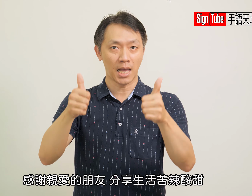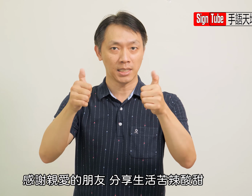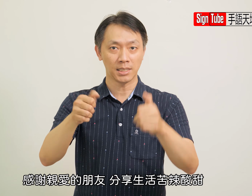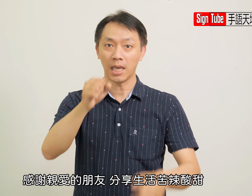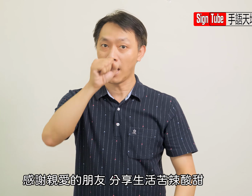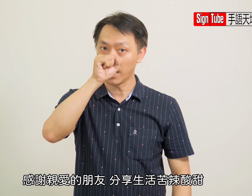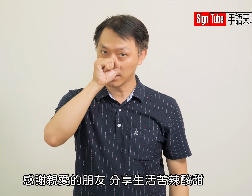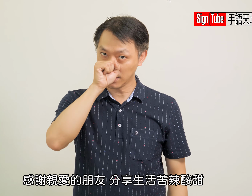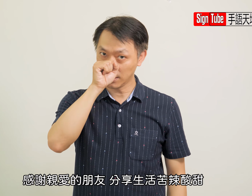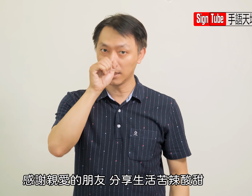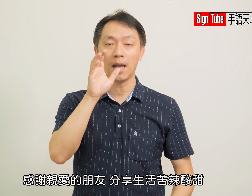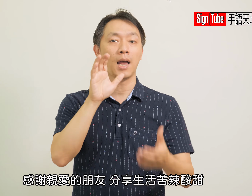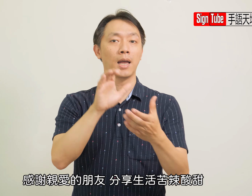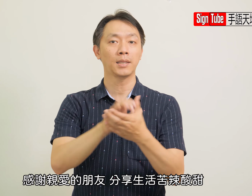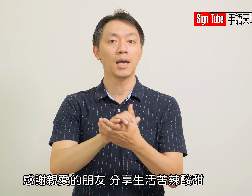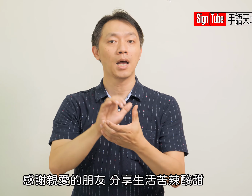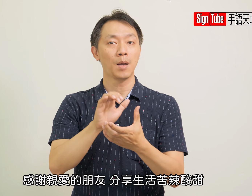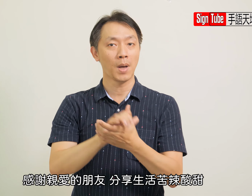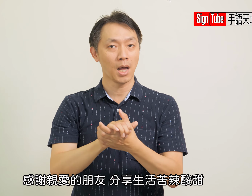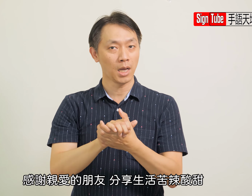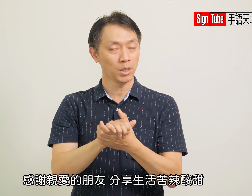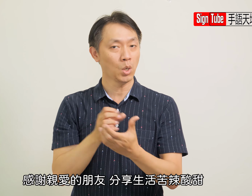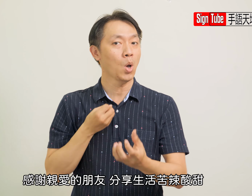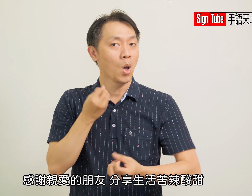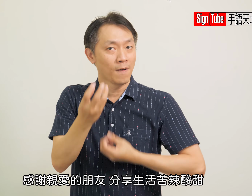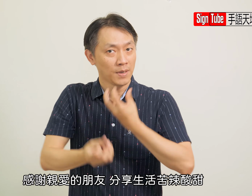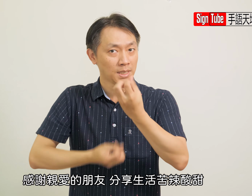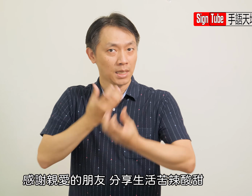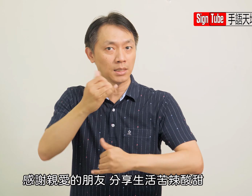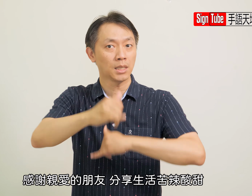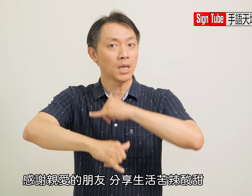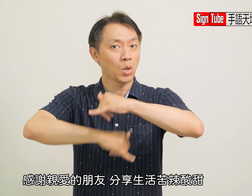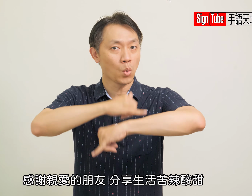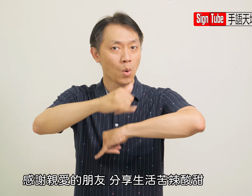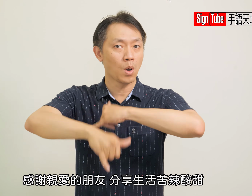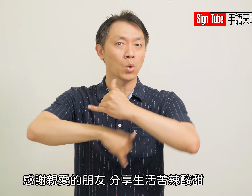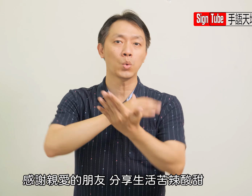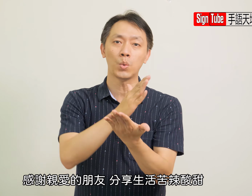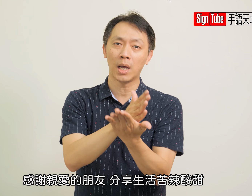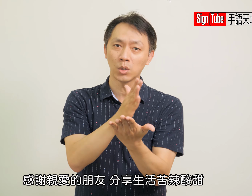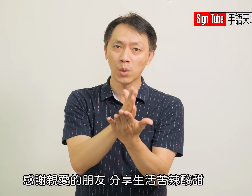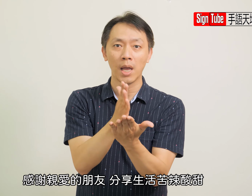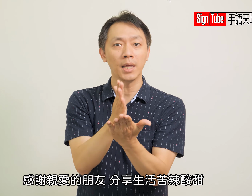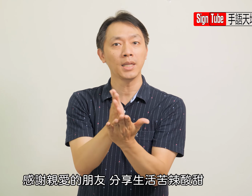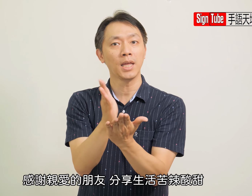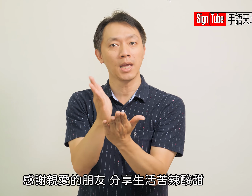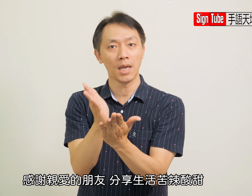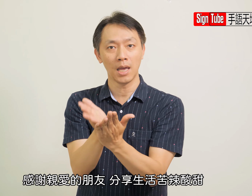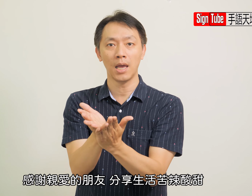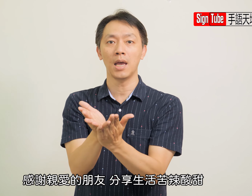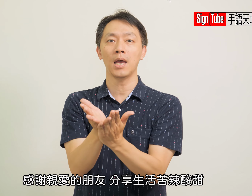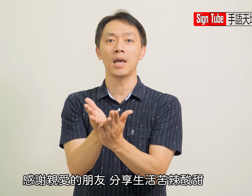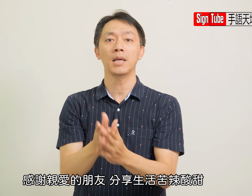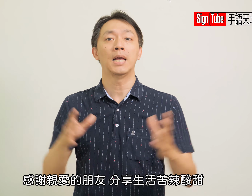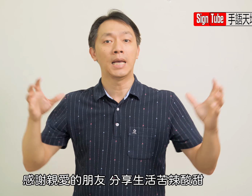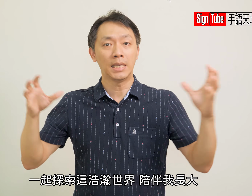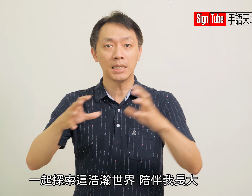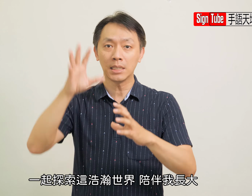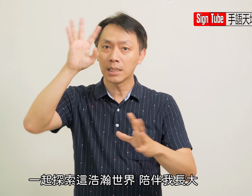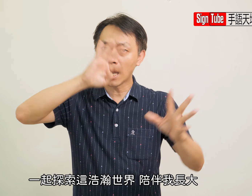感谢亲爱的朋友，分享生活苦辣酸甜，一起